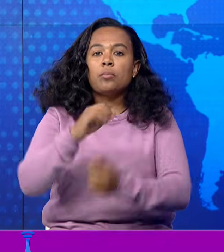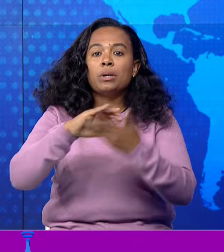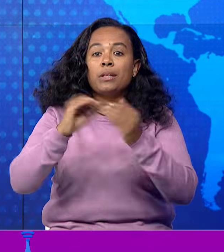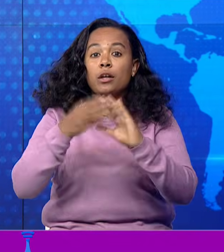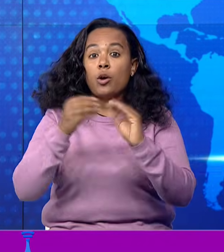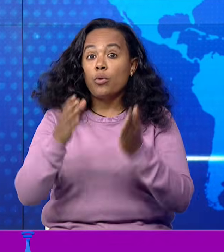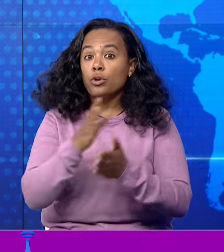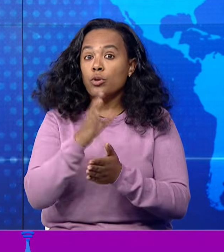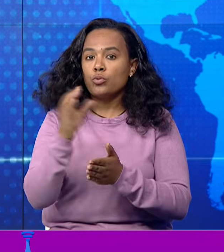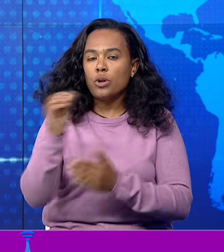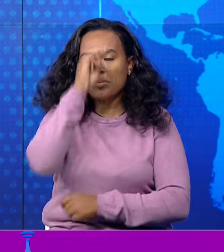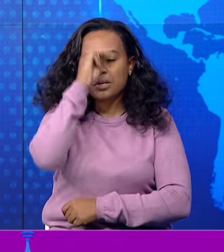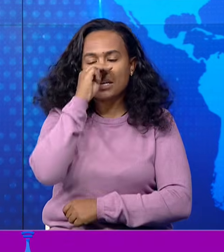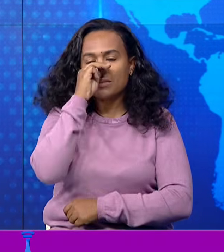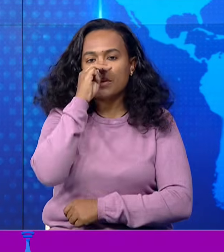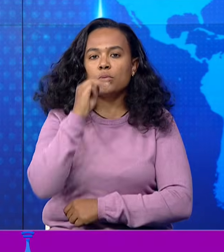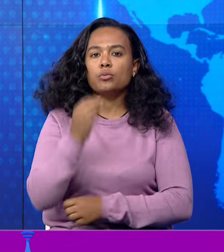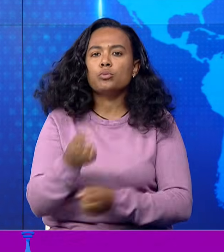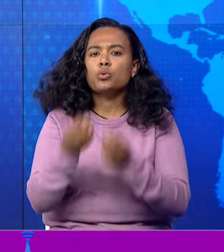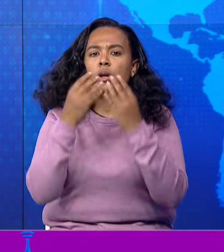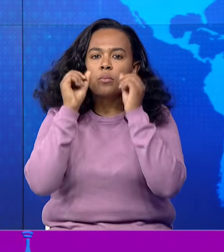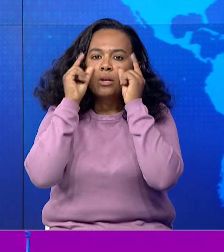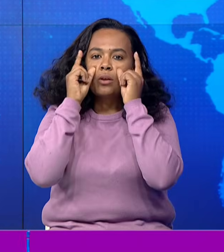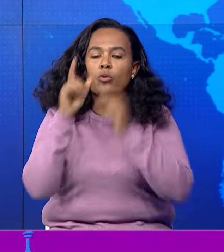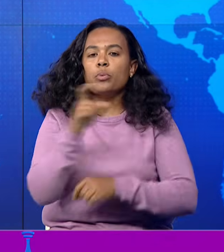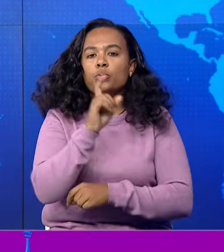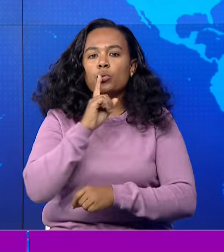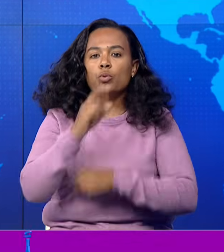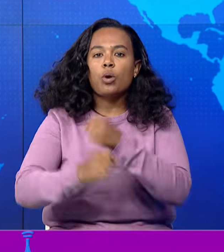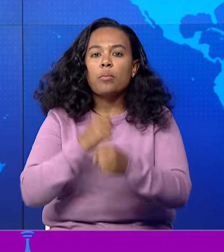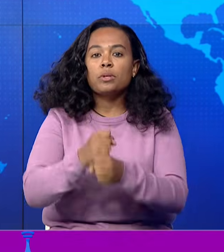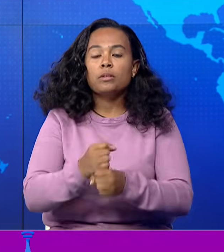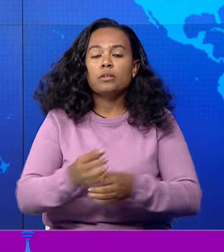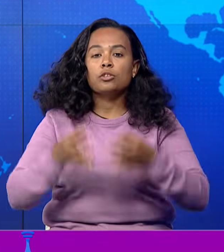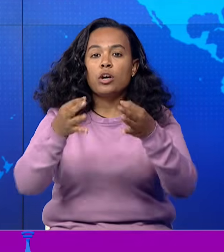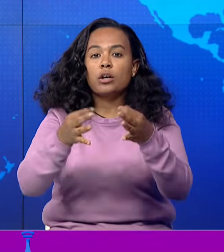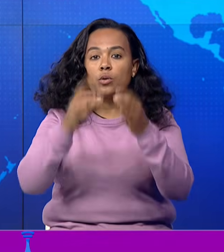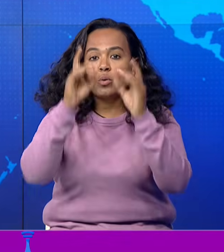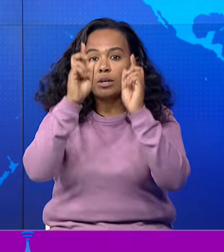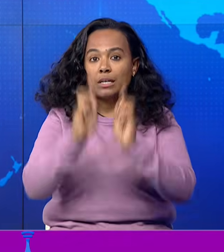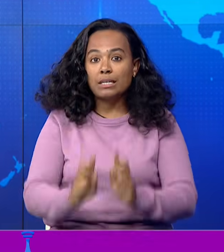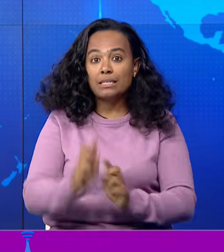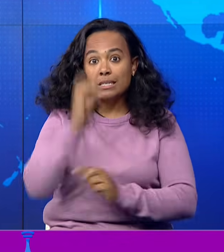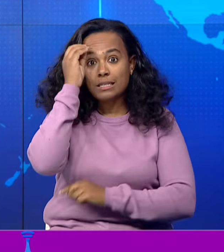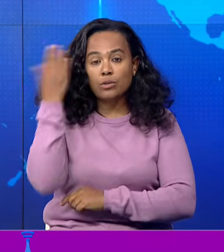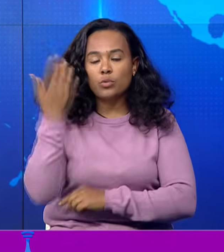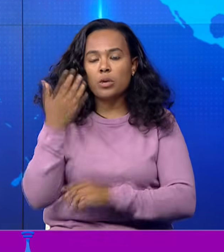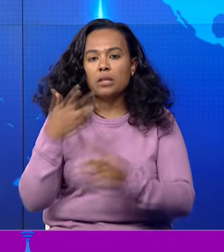በታሪካዊነቱና በኪነ ህንፃ ጥበብነቱ ብዙሃን የሚደነቁበት ሆኖ ኖሯል። ዓመታትን የተሻገረው ቅርስ ተዘንግቶ ተጎሳቁሎና